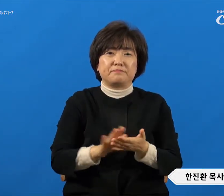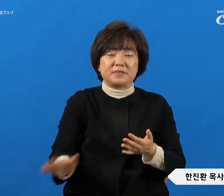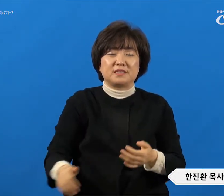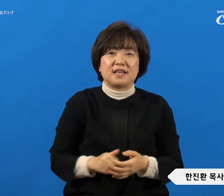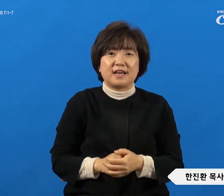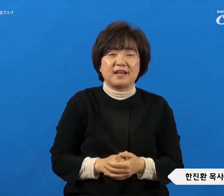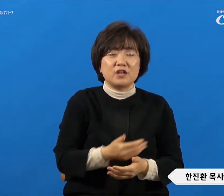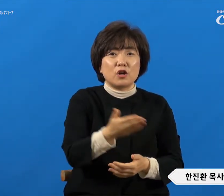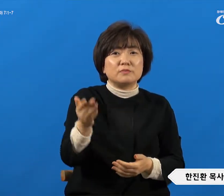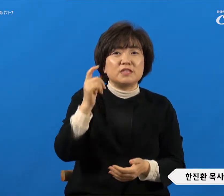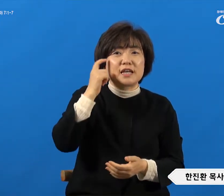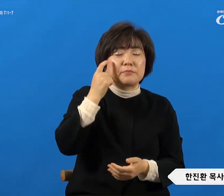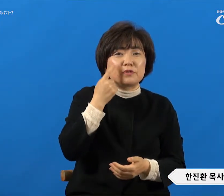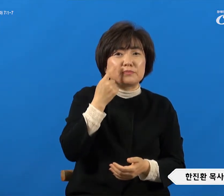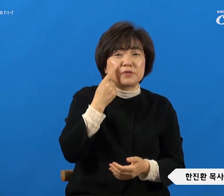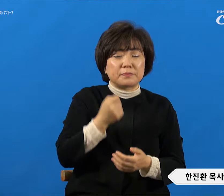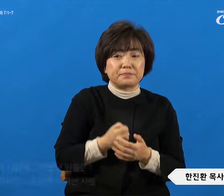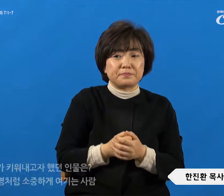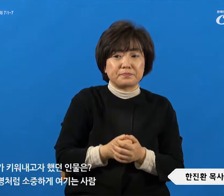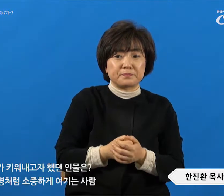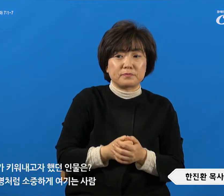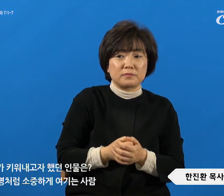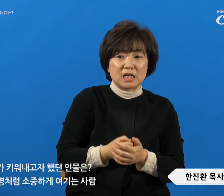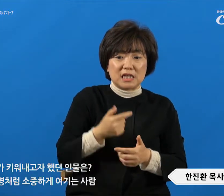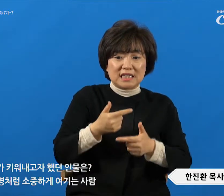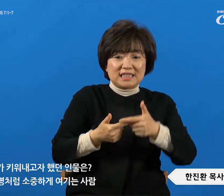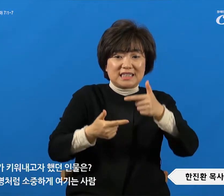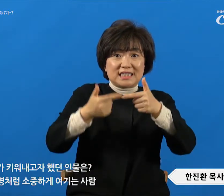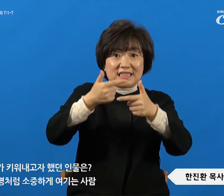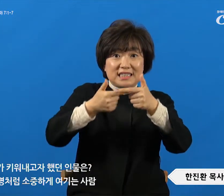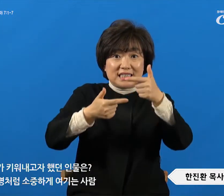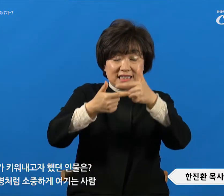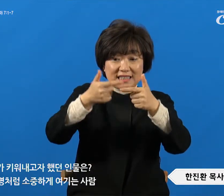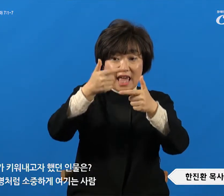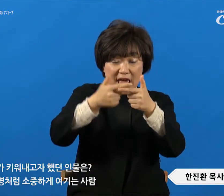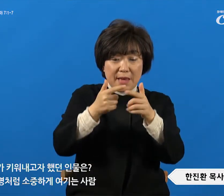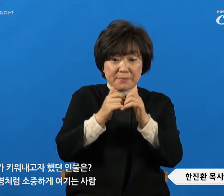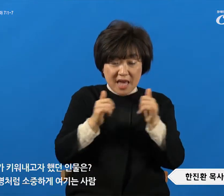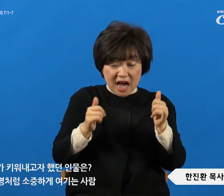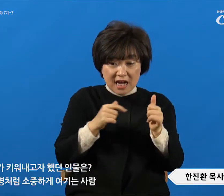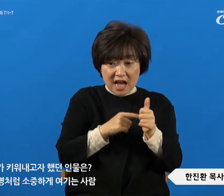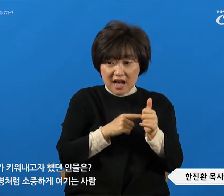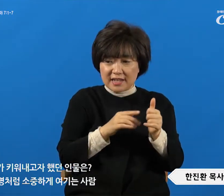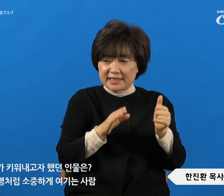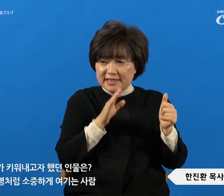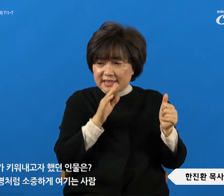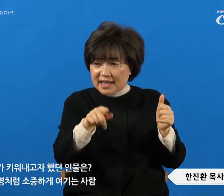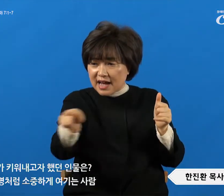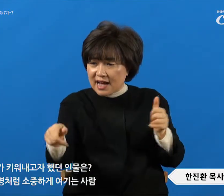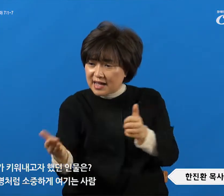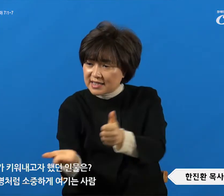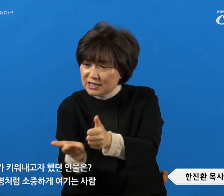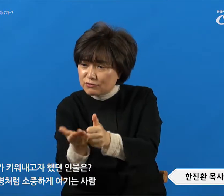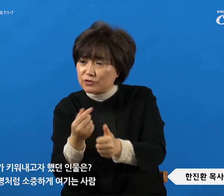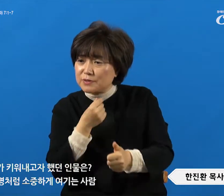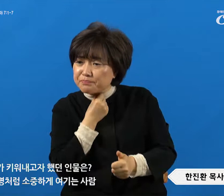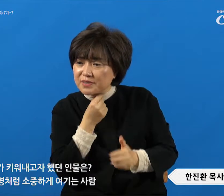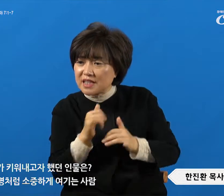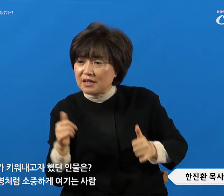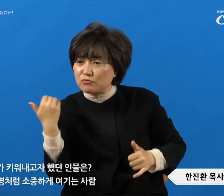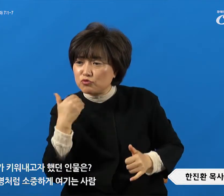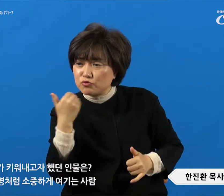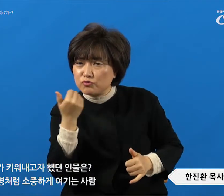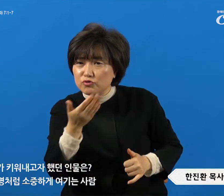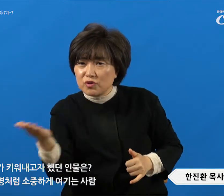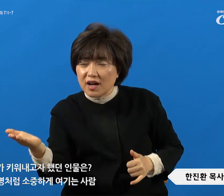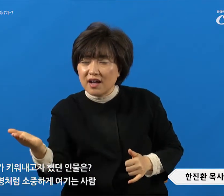그러면 이제 생각을 해보십시다. 느헤미야가 키워내기를 원했던 인물은 어떤 인물인가?